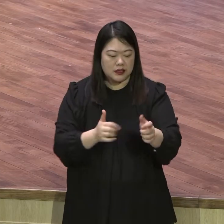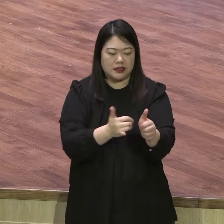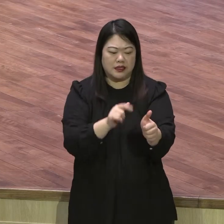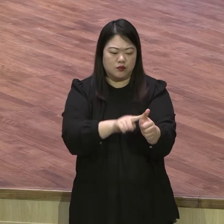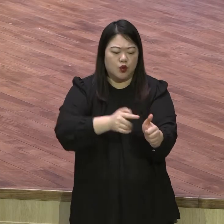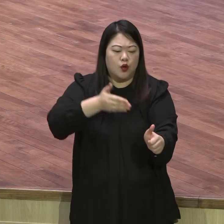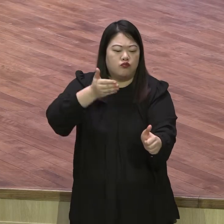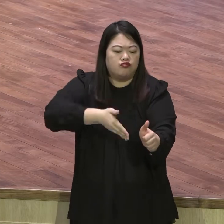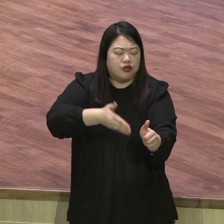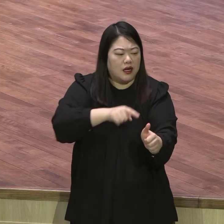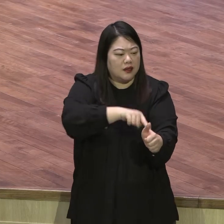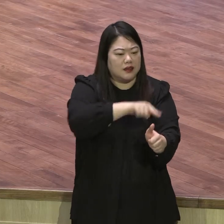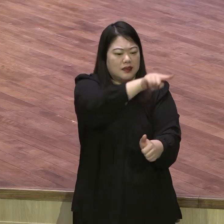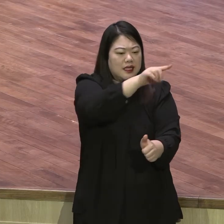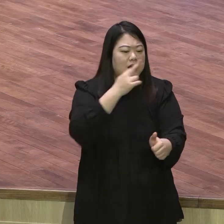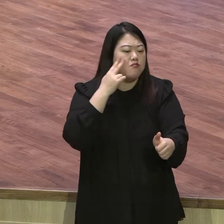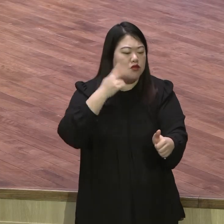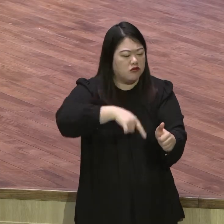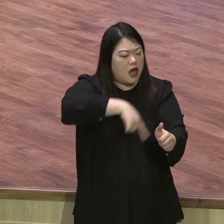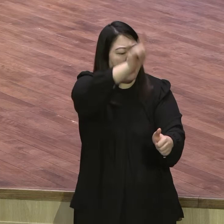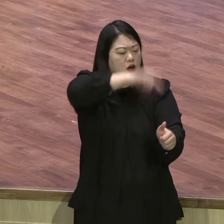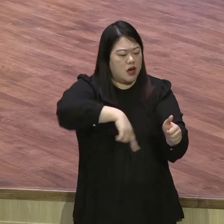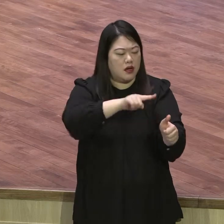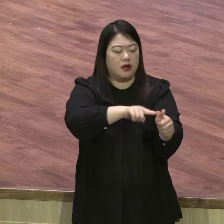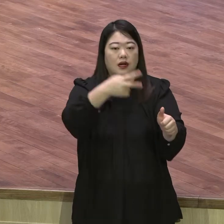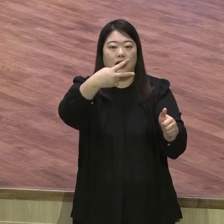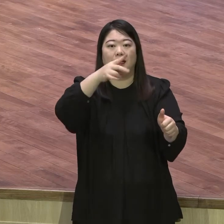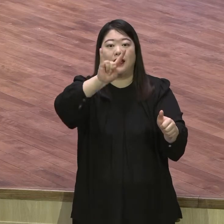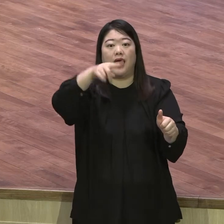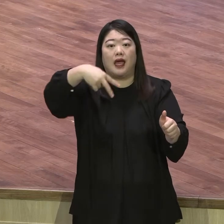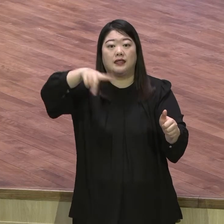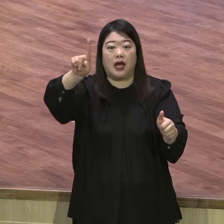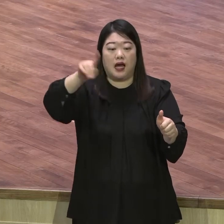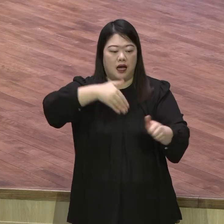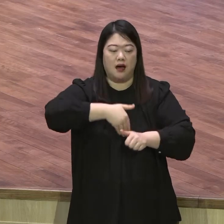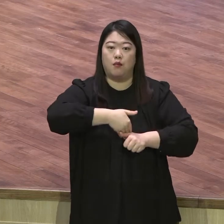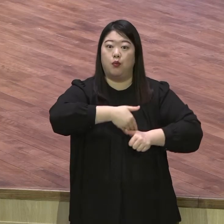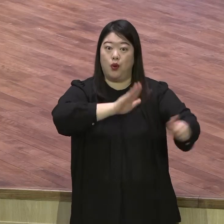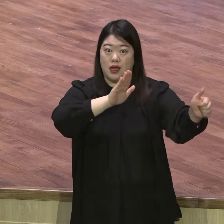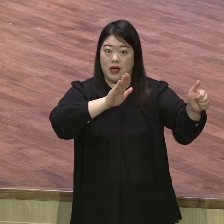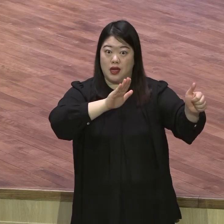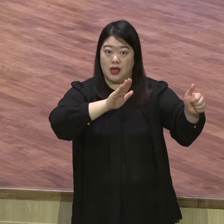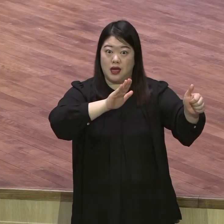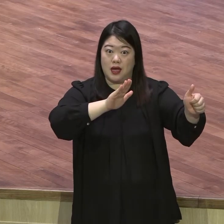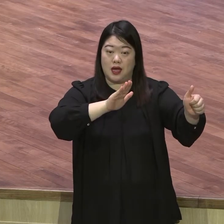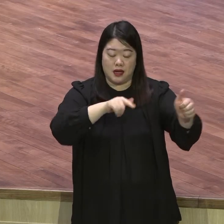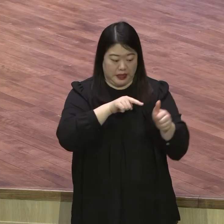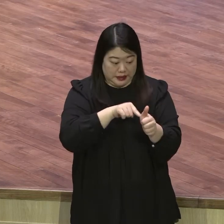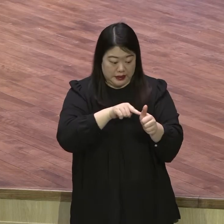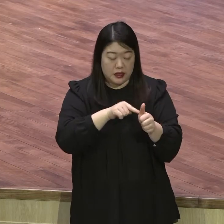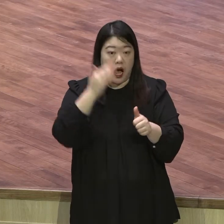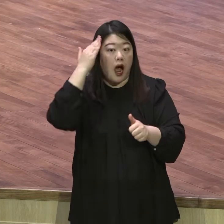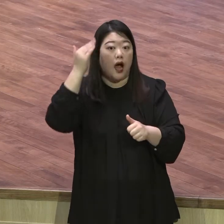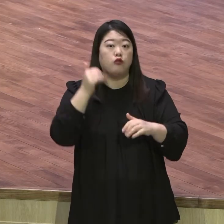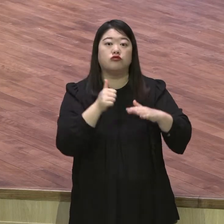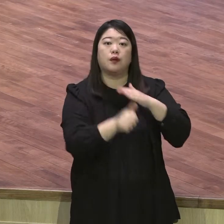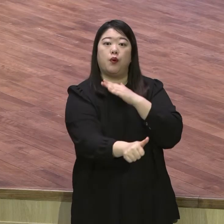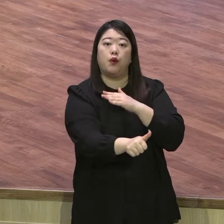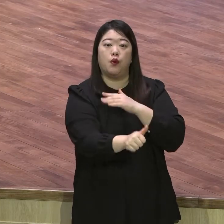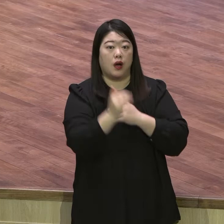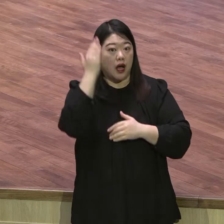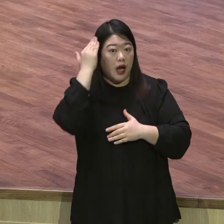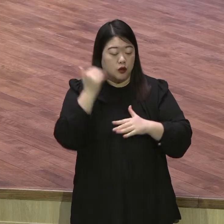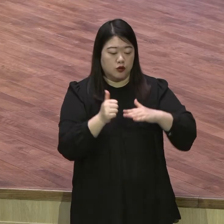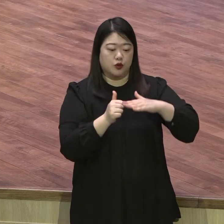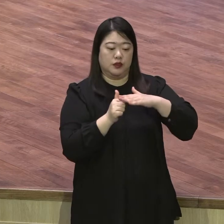미국 대사로 대사관에 있어요. 그 무슨 말이에요? 한국을 대표하는 사람이. 한국을